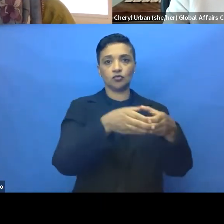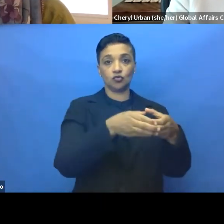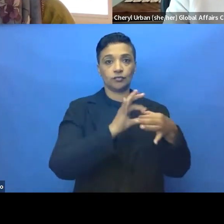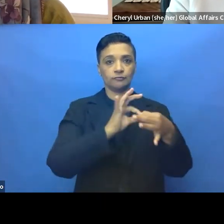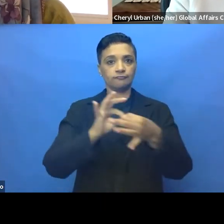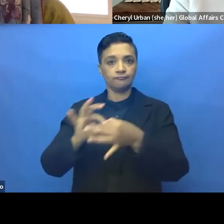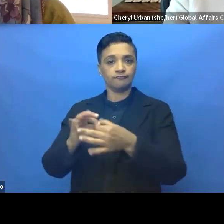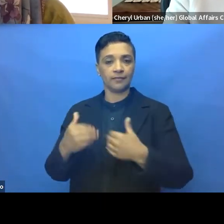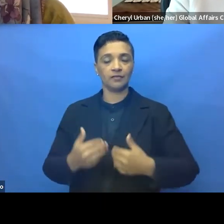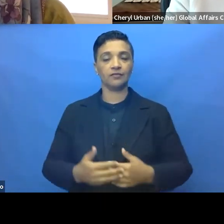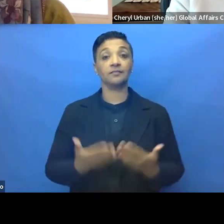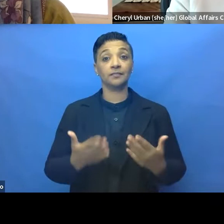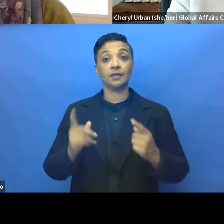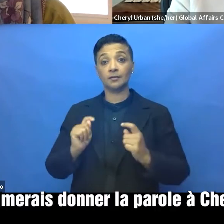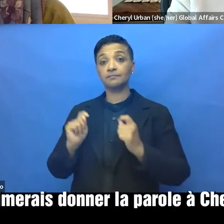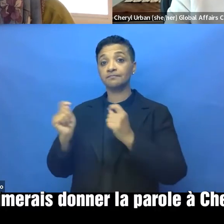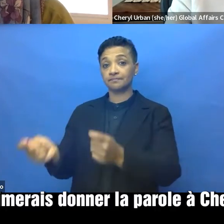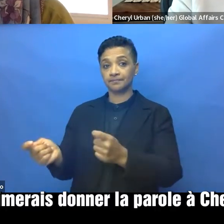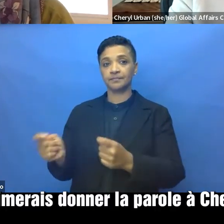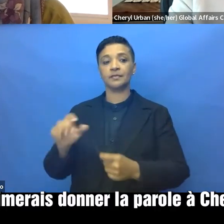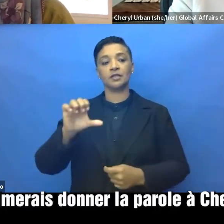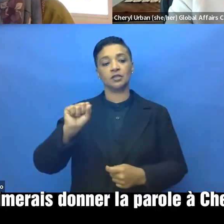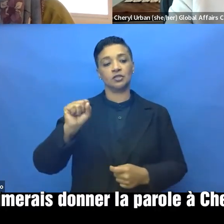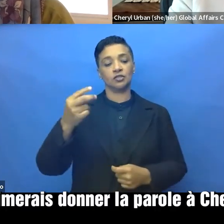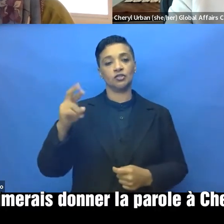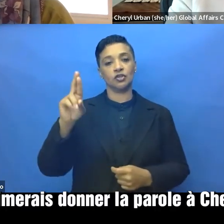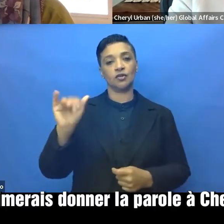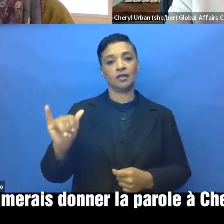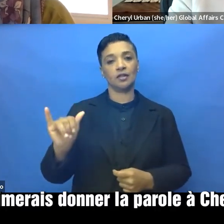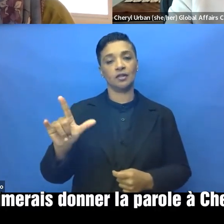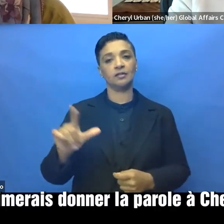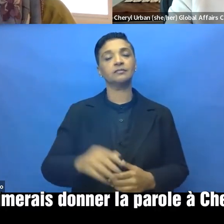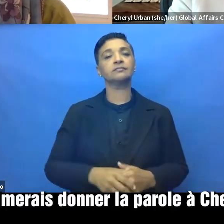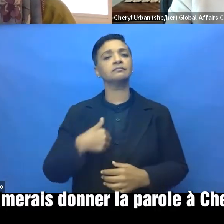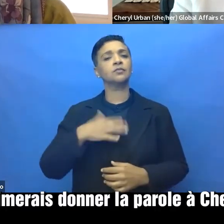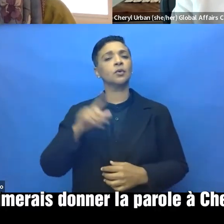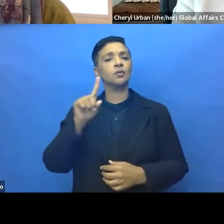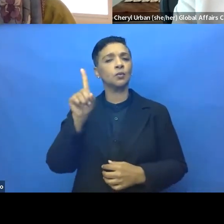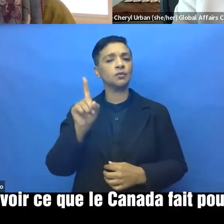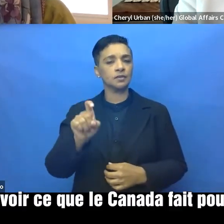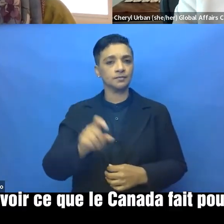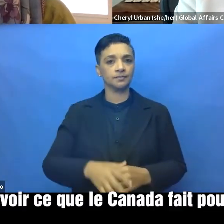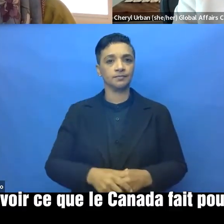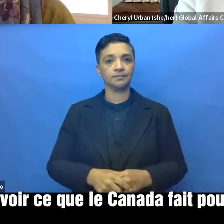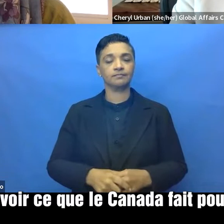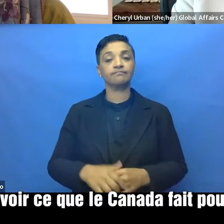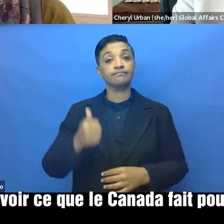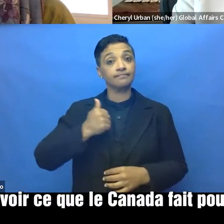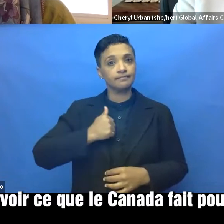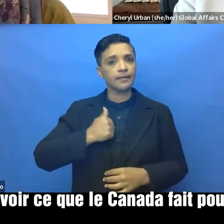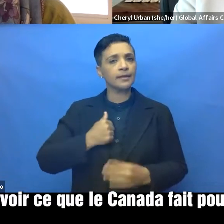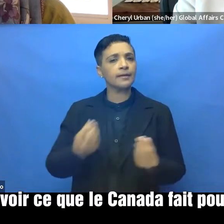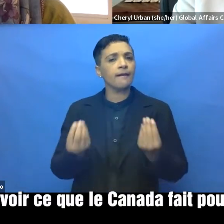et avec l'équipe spéciale. Sans autre, j'aimerais donner la